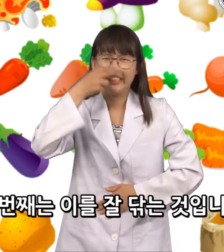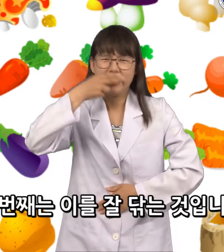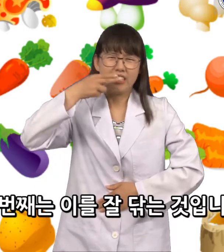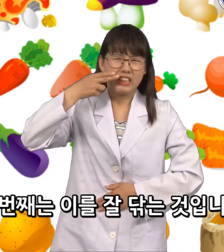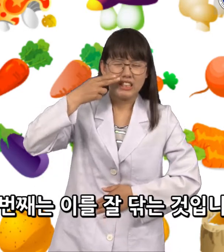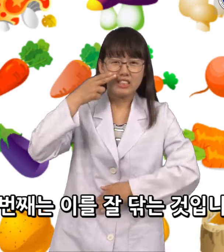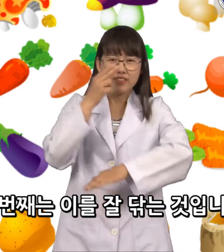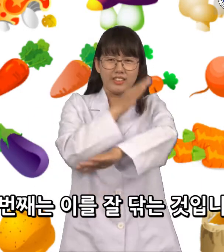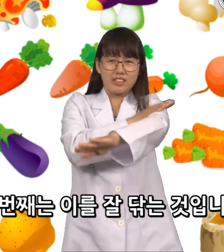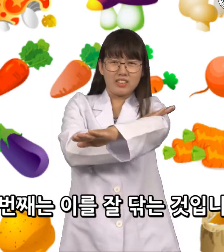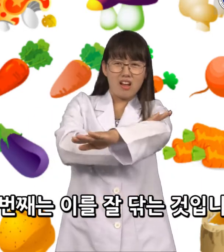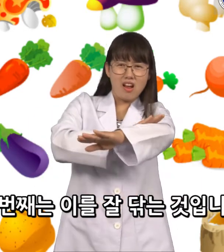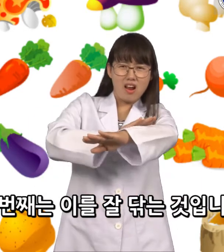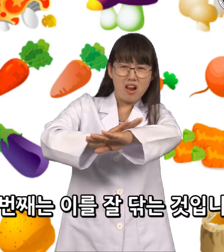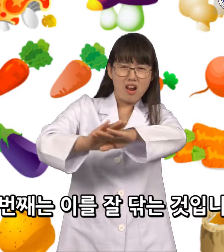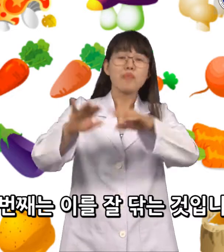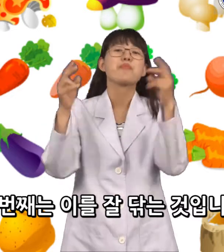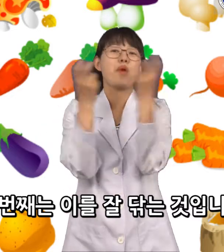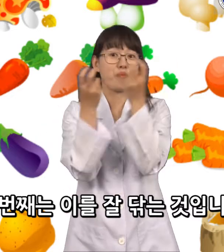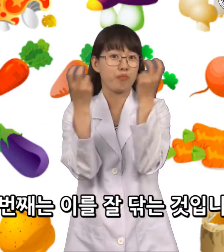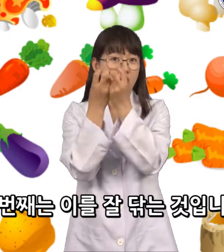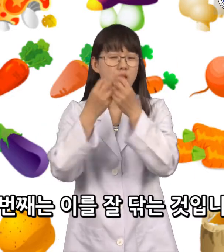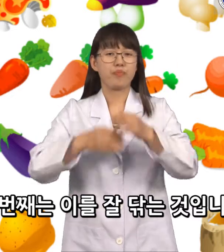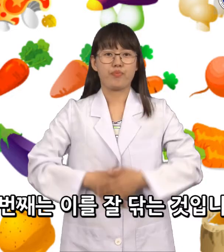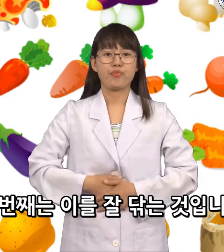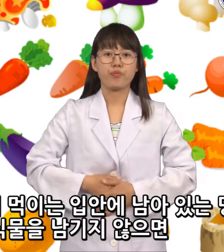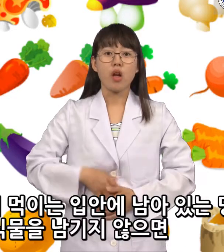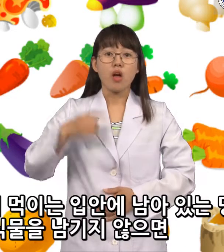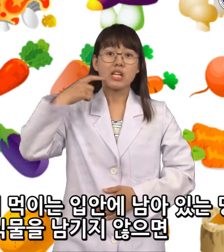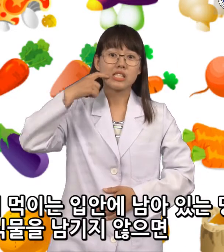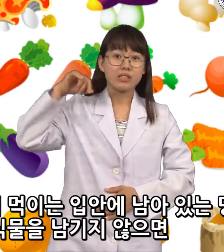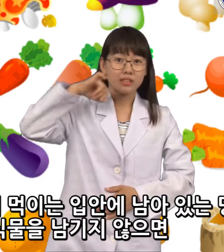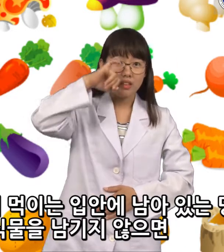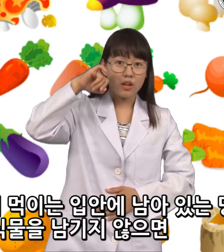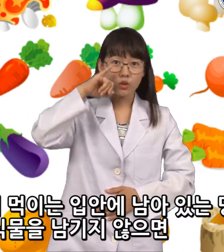세 번째는 이를 잘 닦는 것입니다.